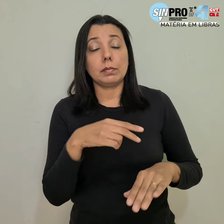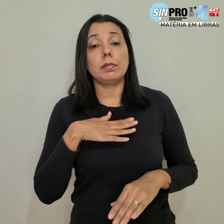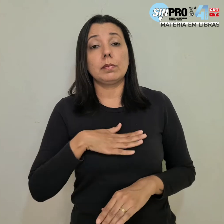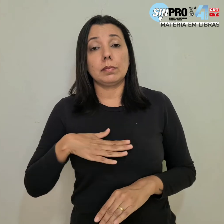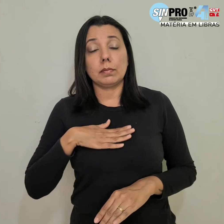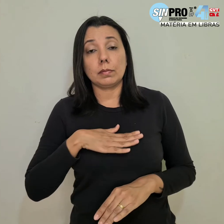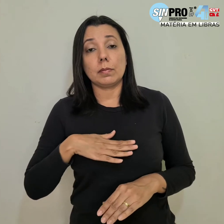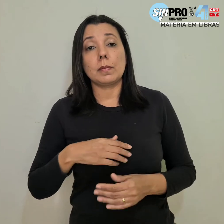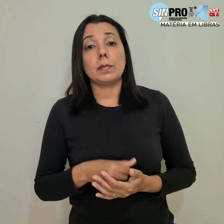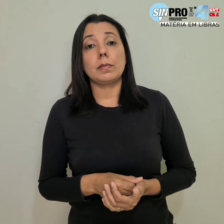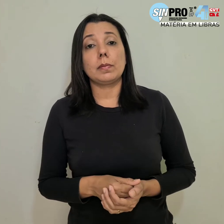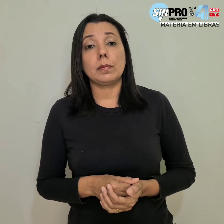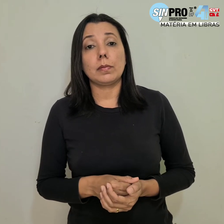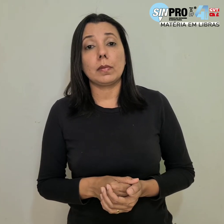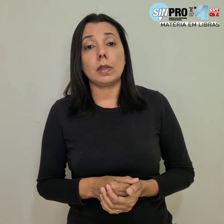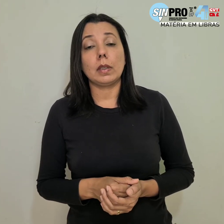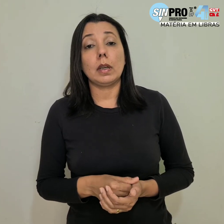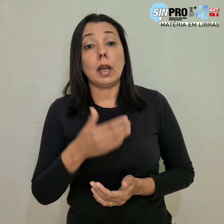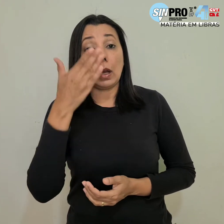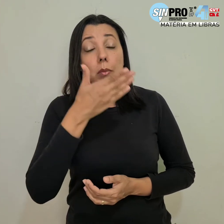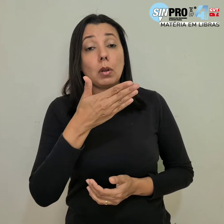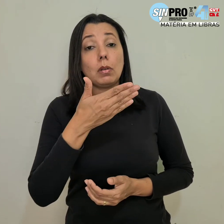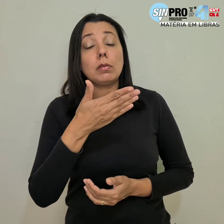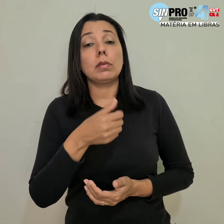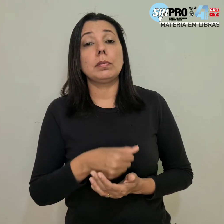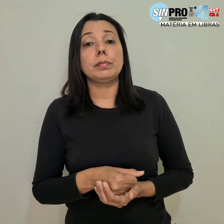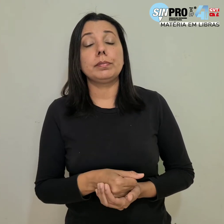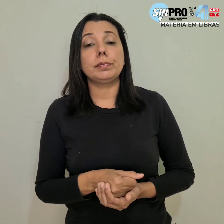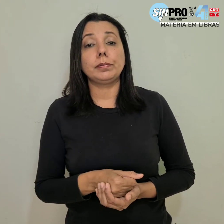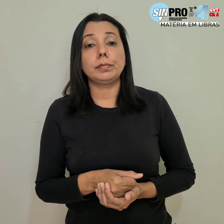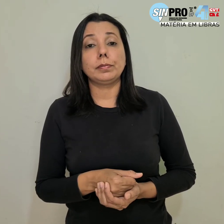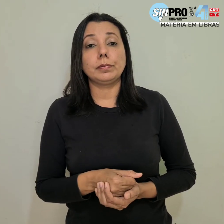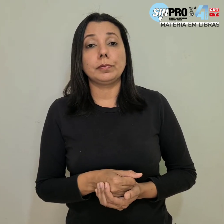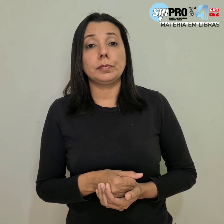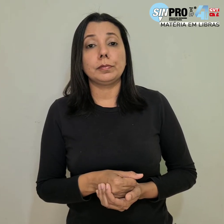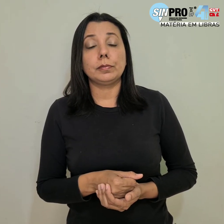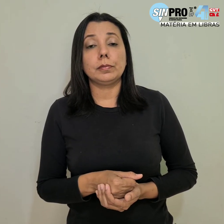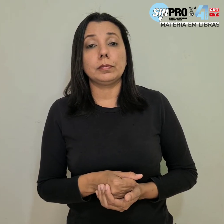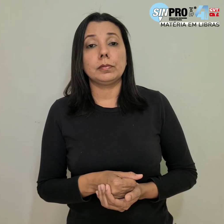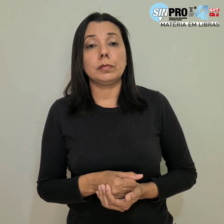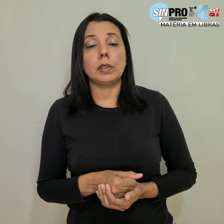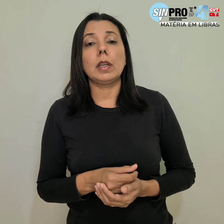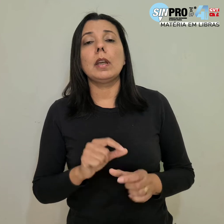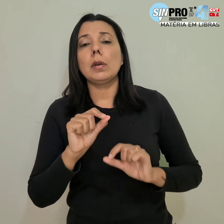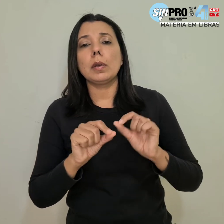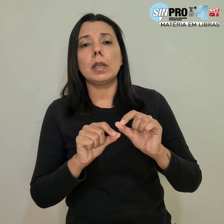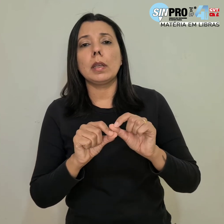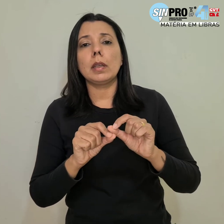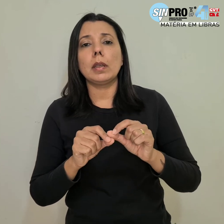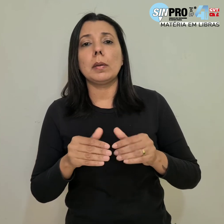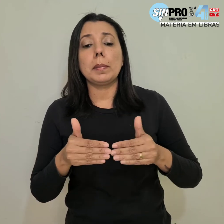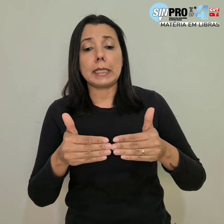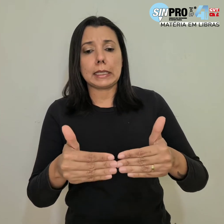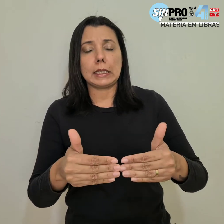agosto. Uma das provas dessa irresponsabilidade é o fato de o Ministério da